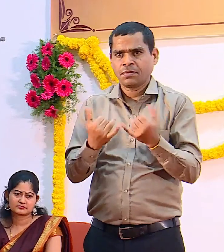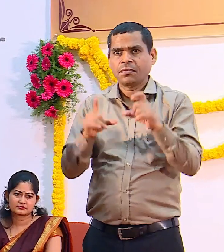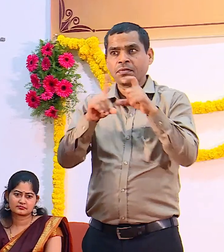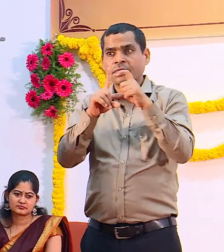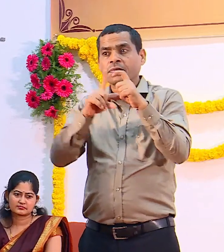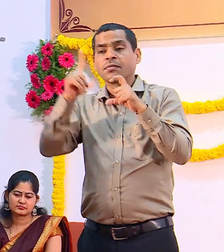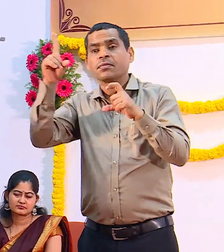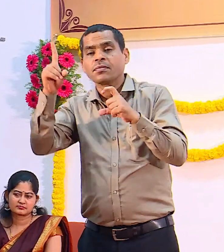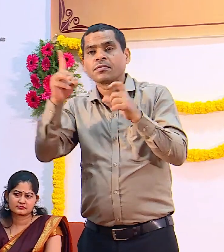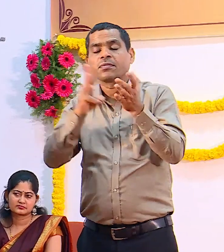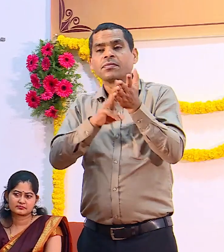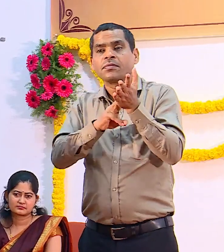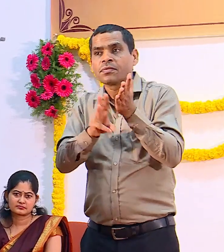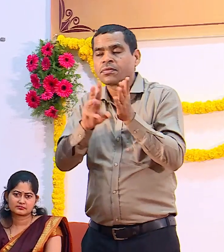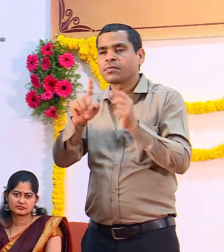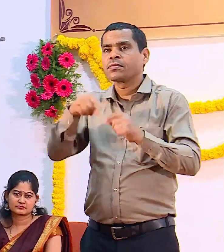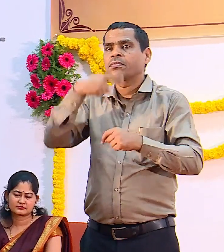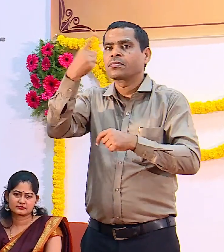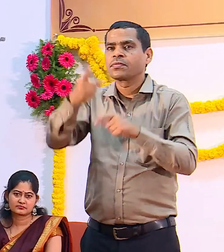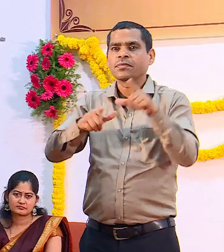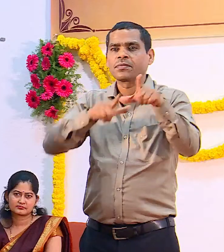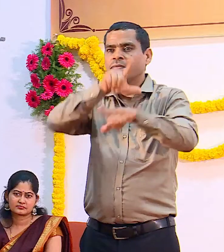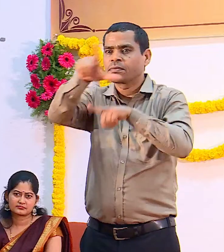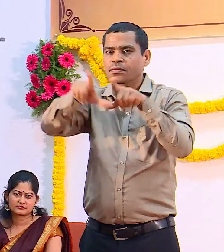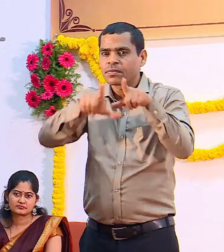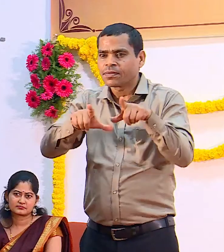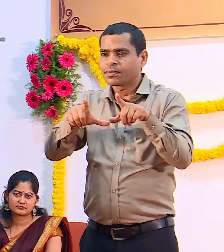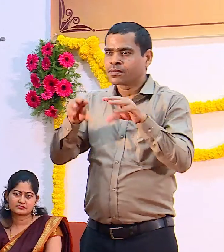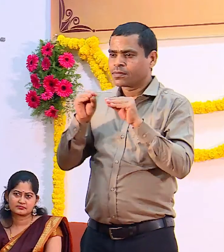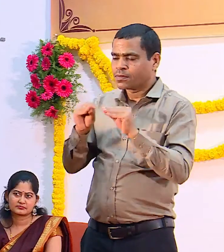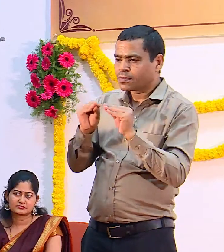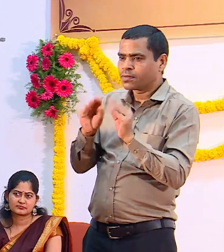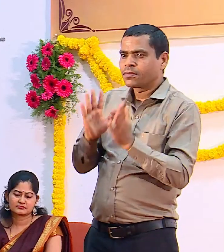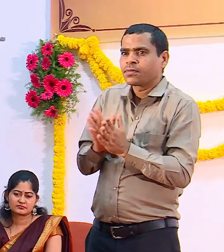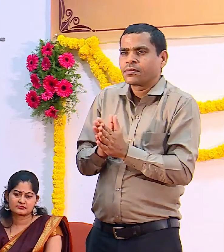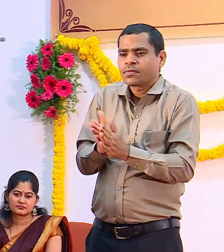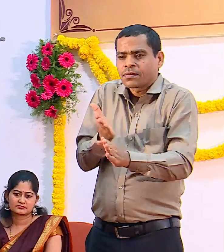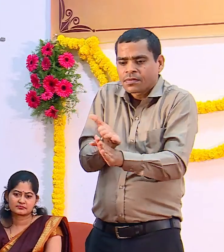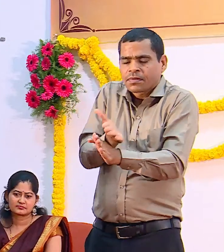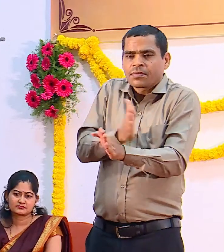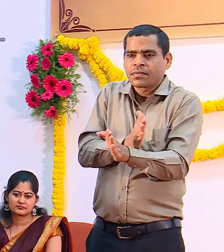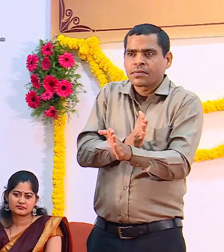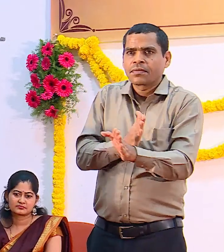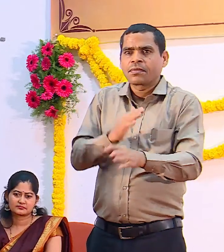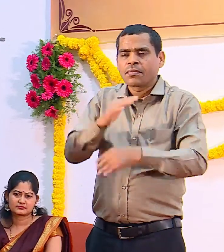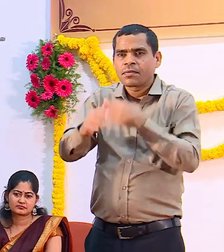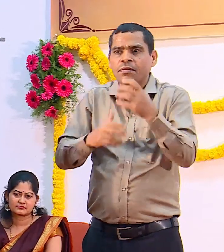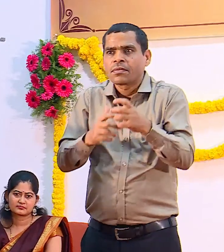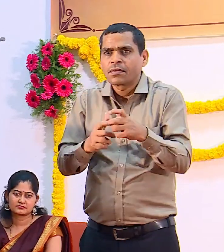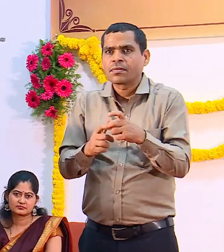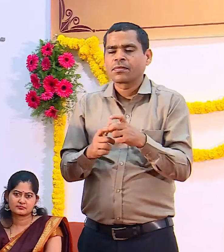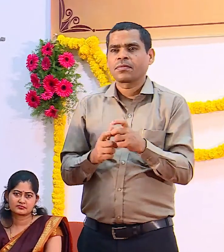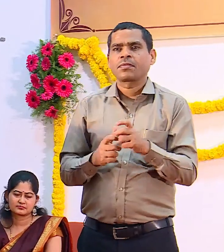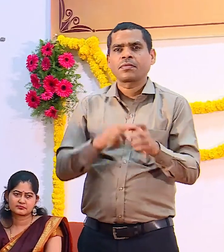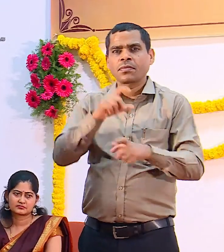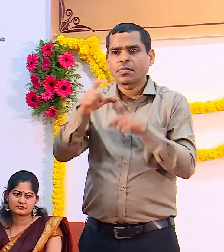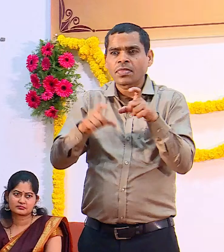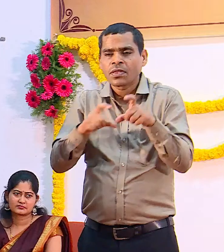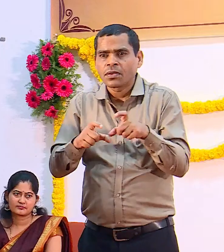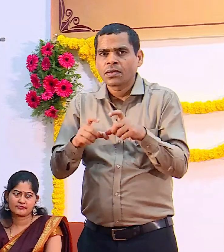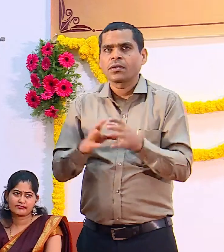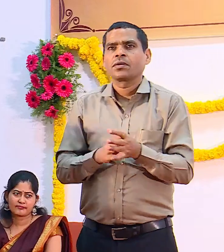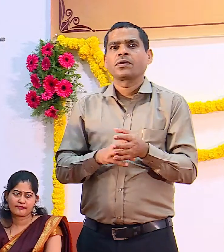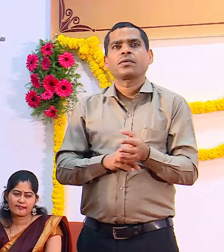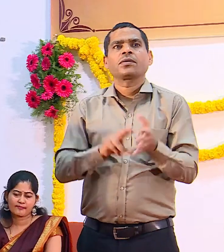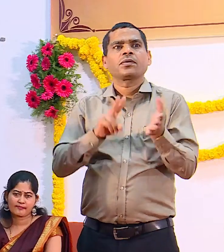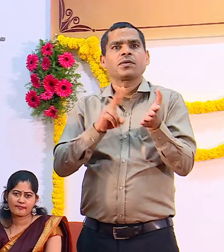में भी ऐसा है कि क्योंकि हम भी साइलोज में काम करते हैं, आप क्योंकि नॉन कम्युनिकेबल डिजीज में आप नॉन कम्युनिकेबल देख रहे हैं, पर आपको NHM के